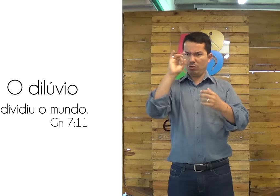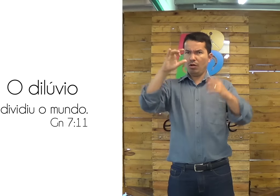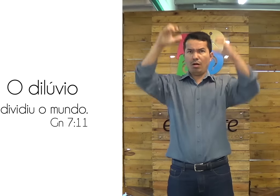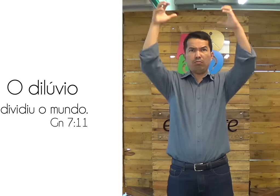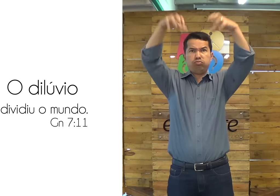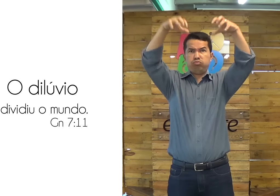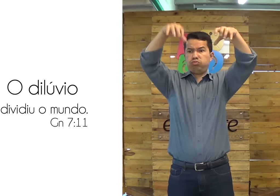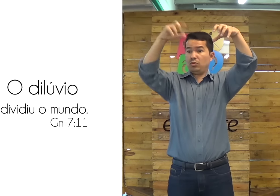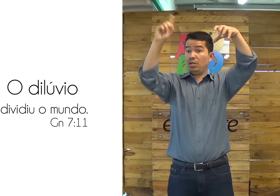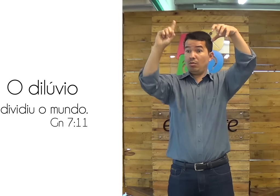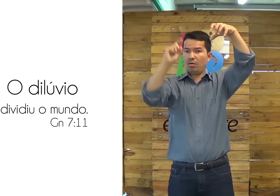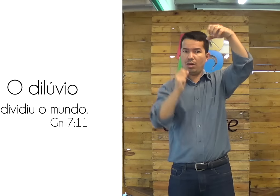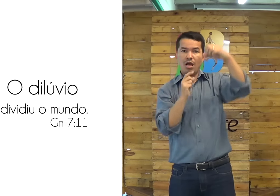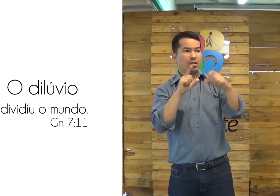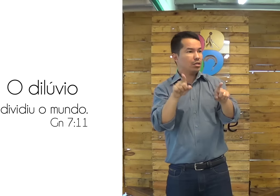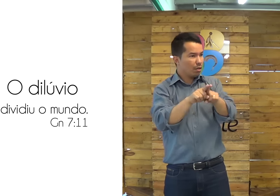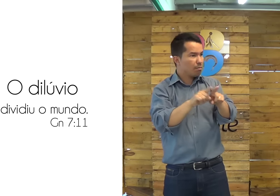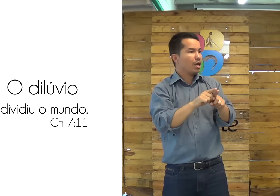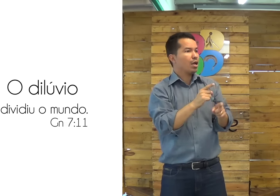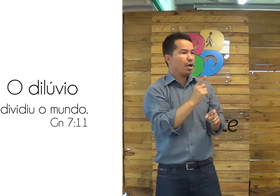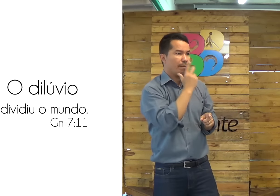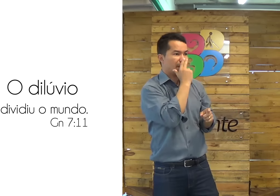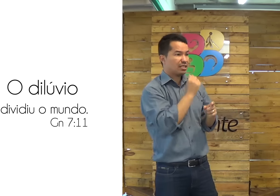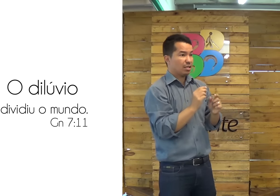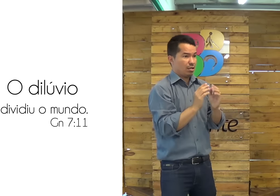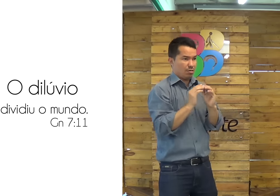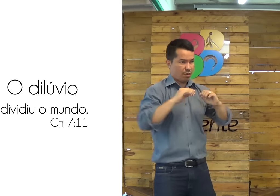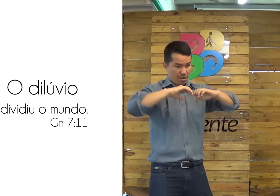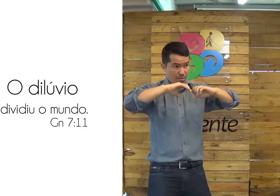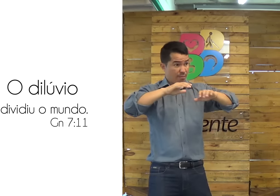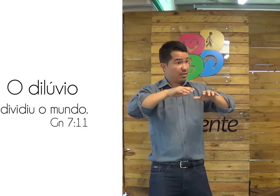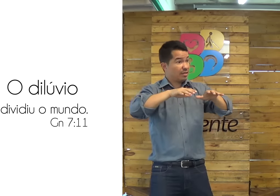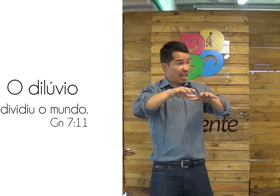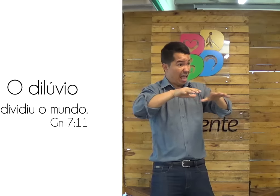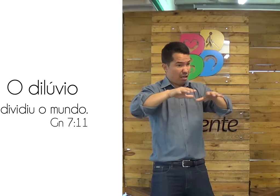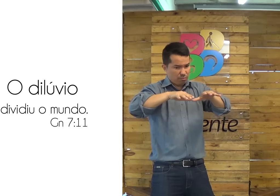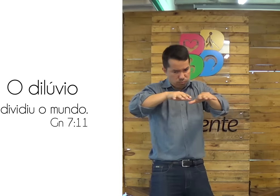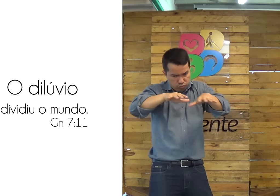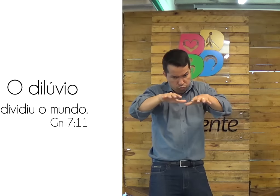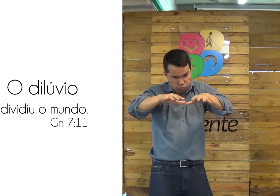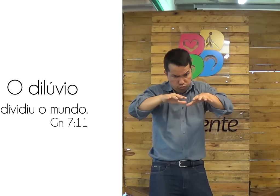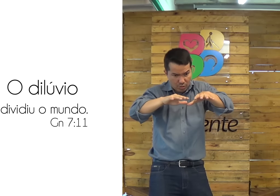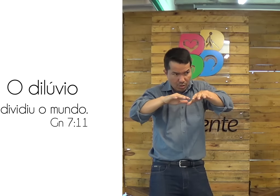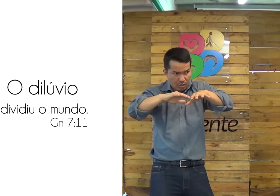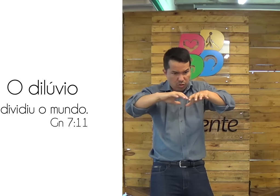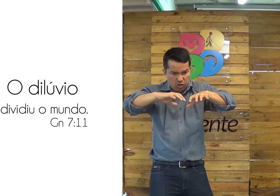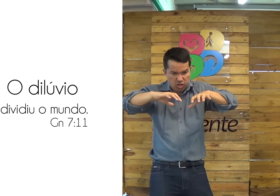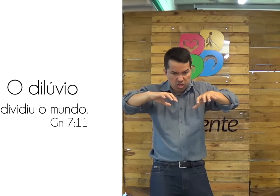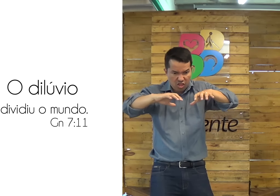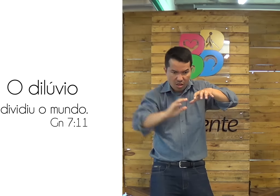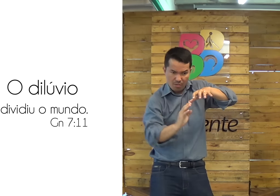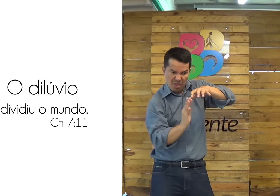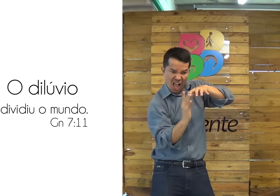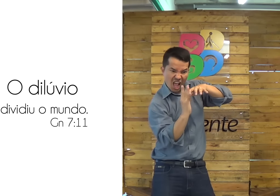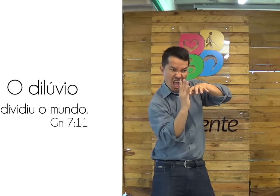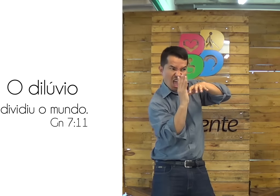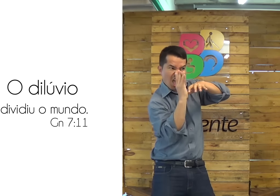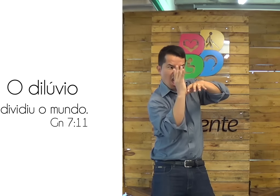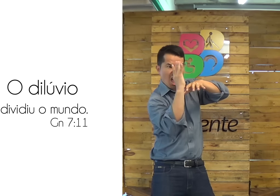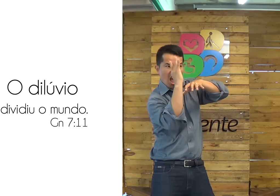que que só Choveu não parece que assim a terra tava lá né tendo os tremores